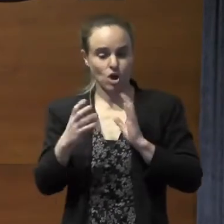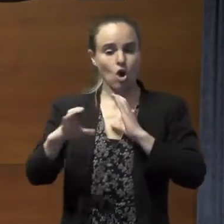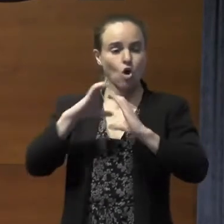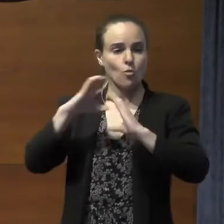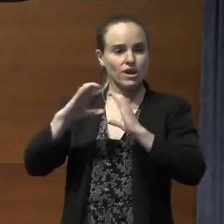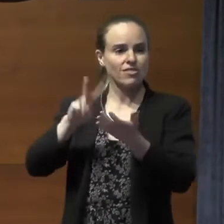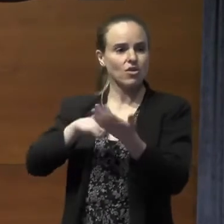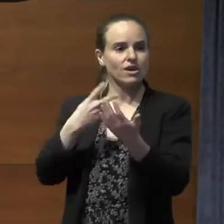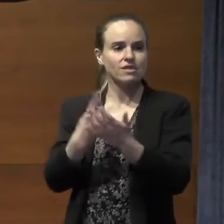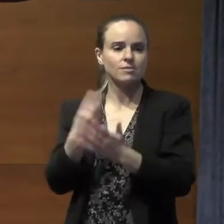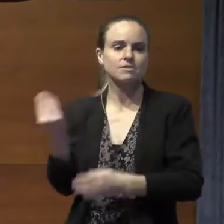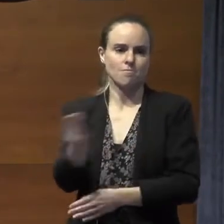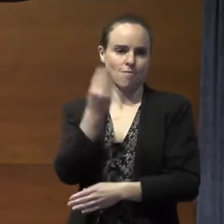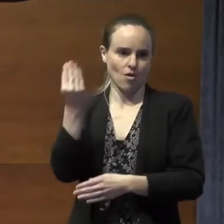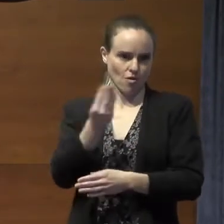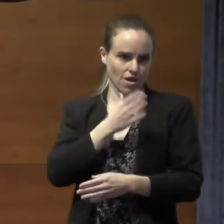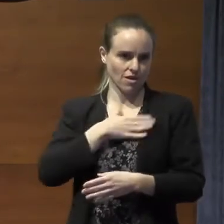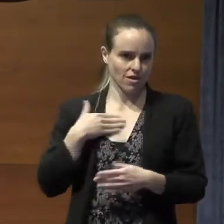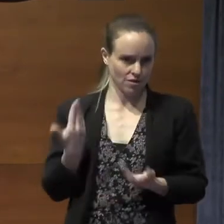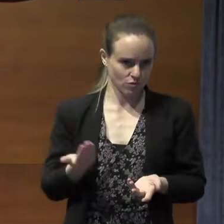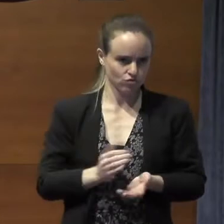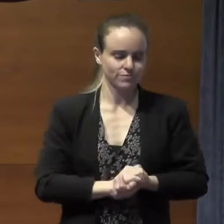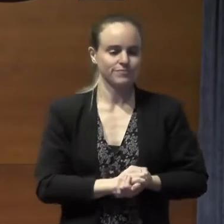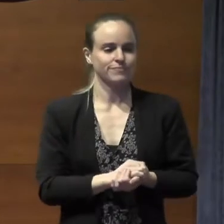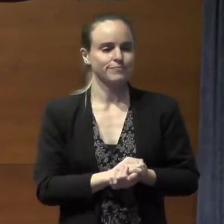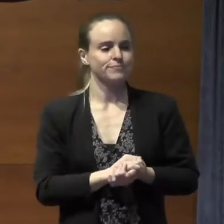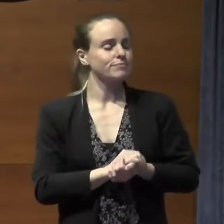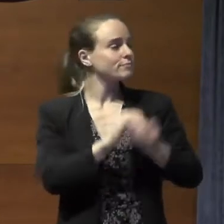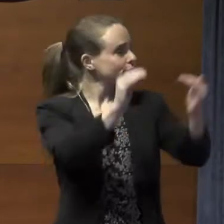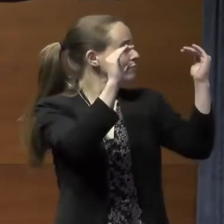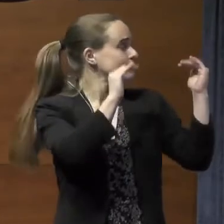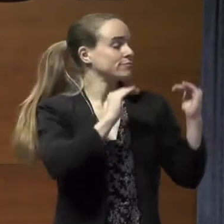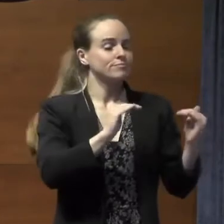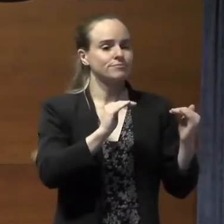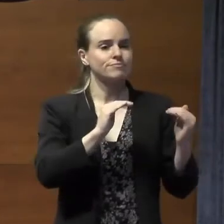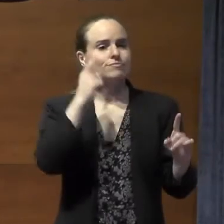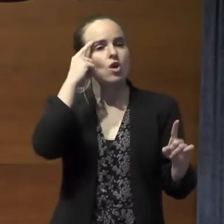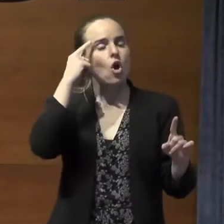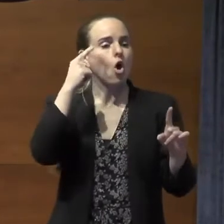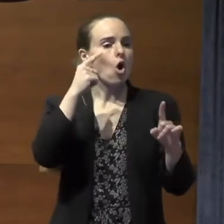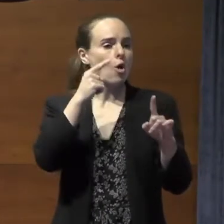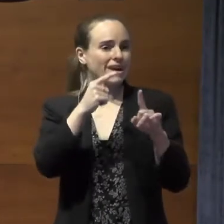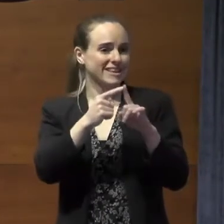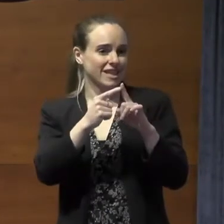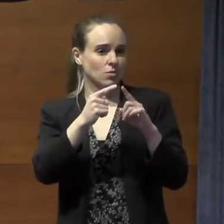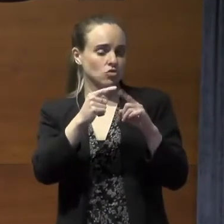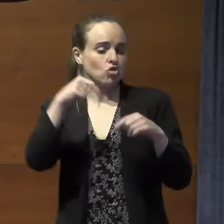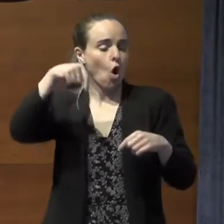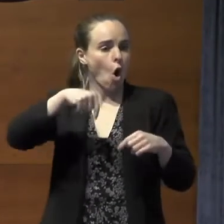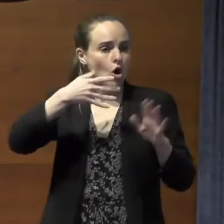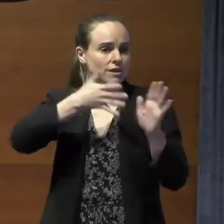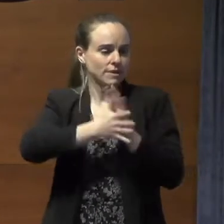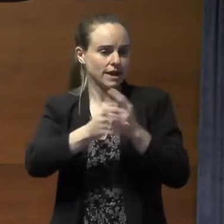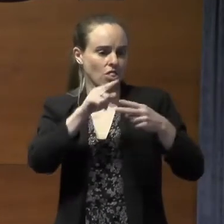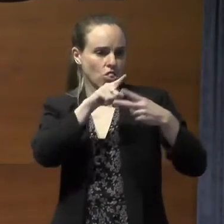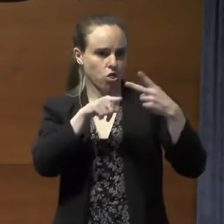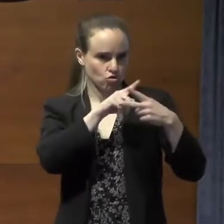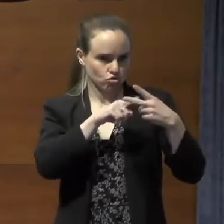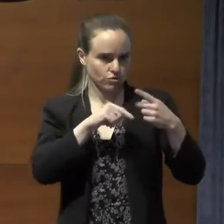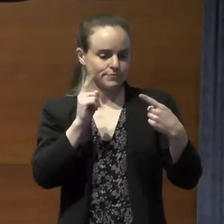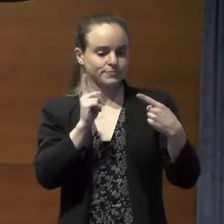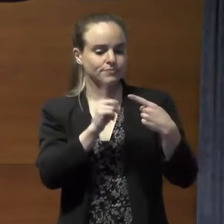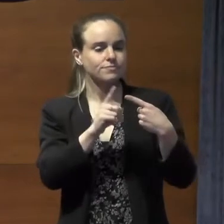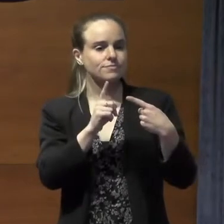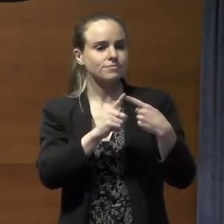víctimas. Entre los objetivos específicos, digo, señalamos hoy dos concretos. El de conocer